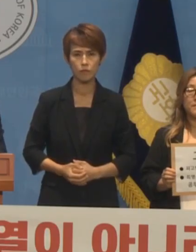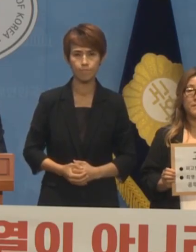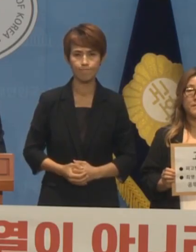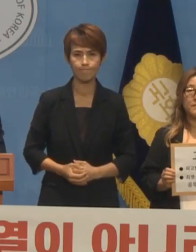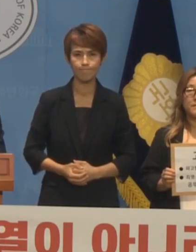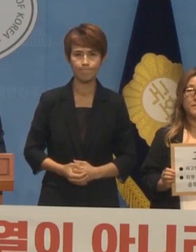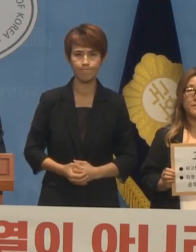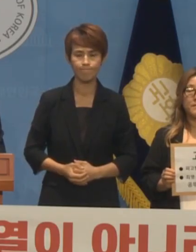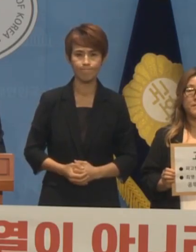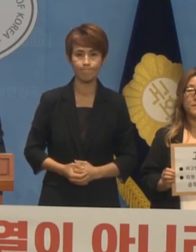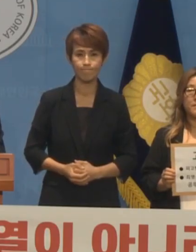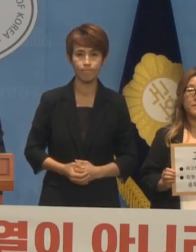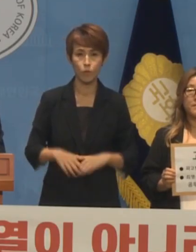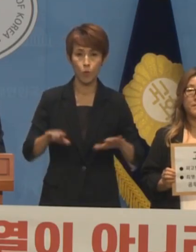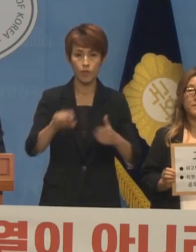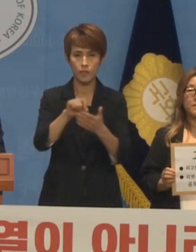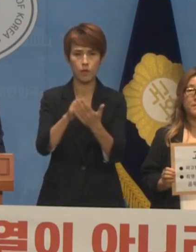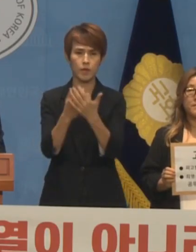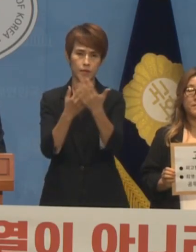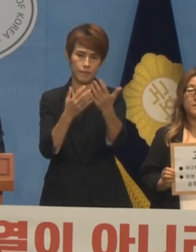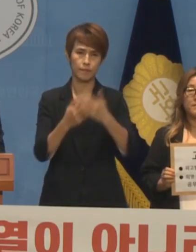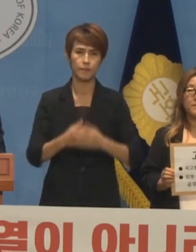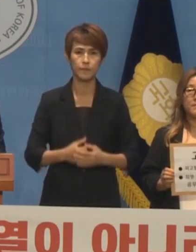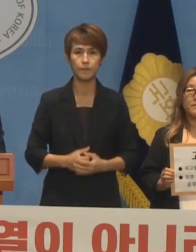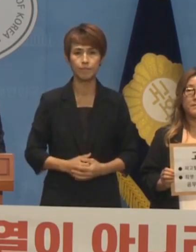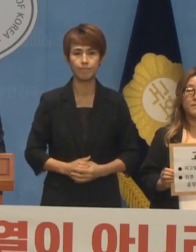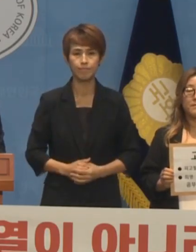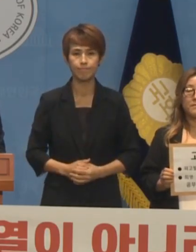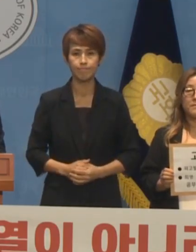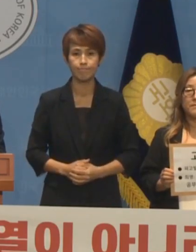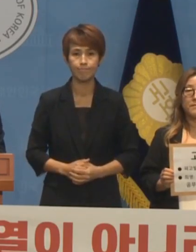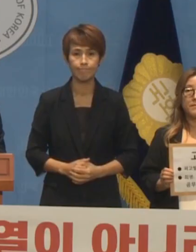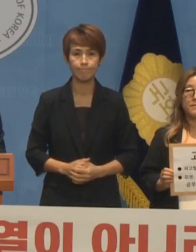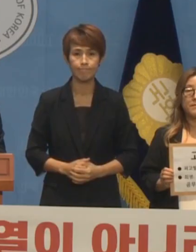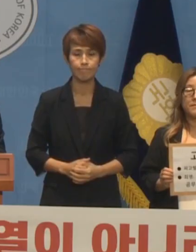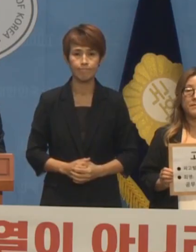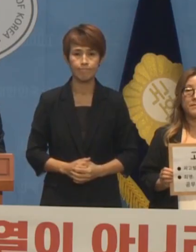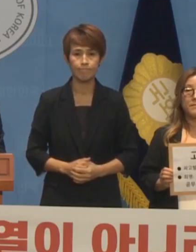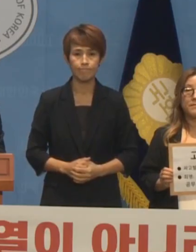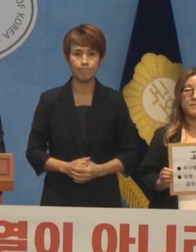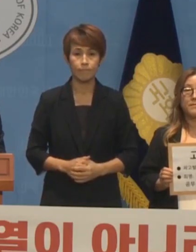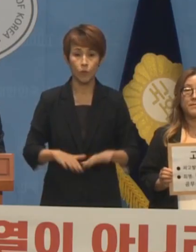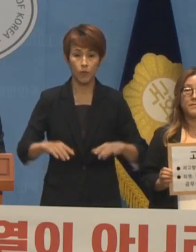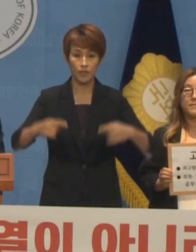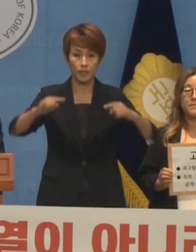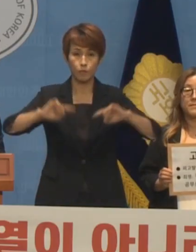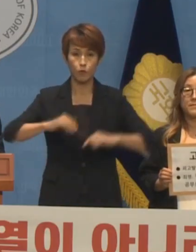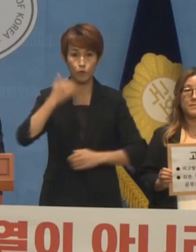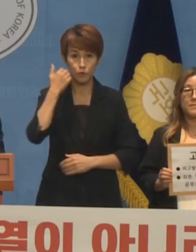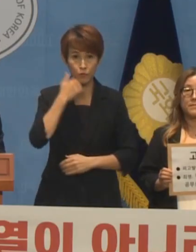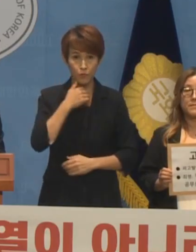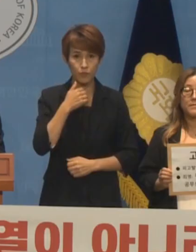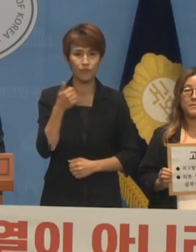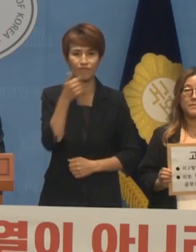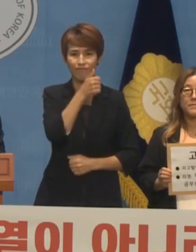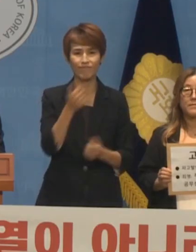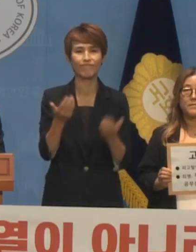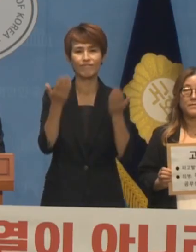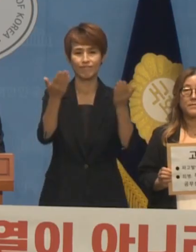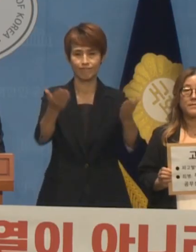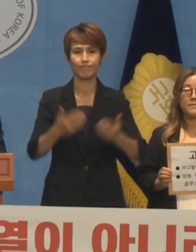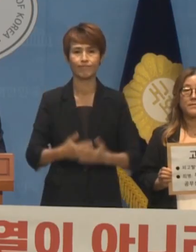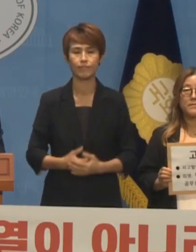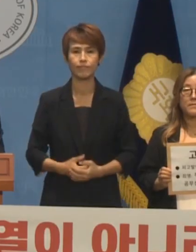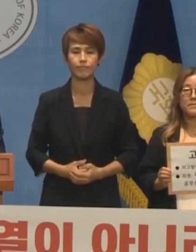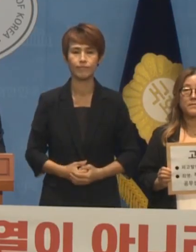이에 금일 기자회견에 이르게 되었습니다. 먼저 금일 기자회견에 참석하신 참석자를 소개하도록